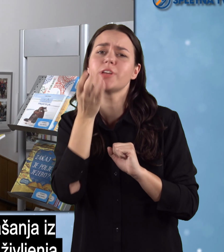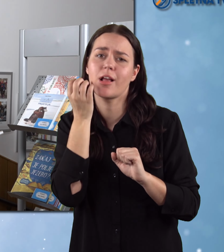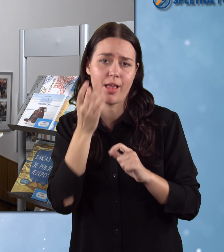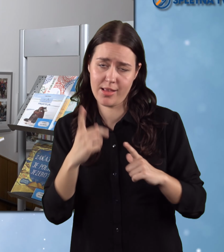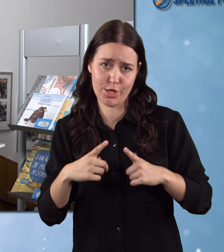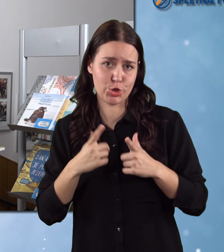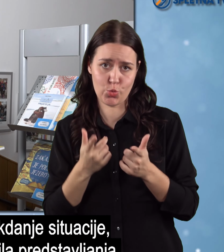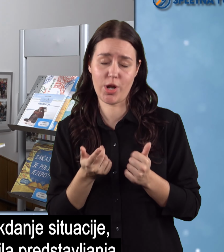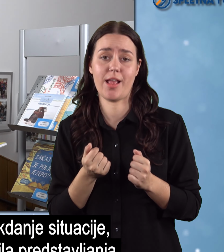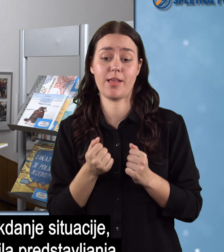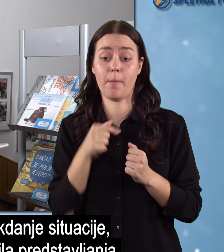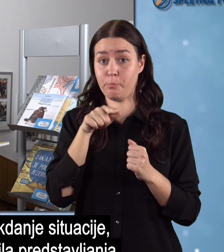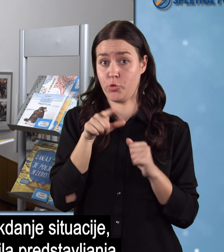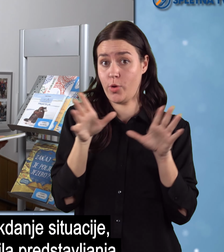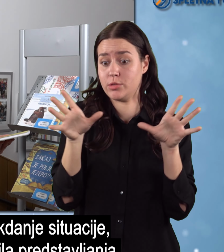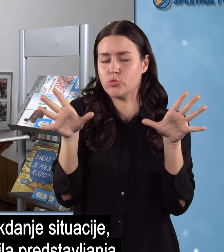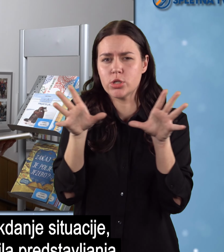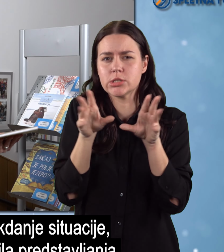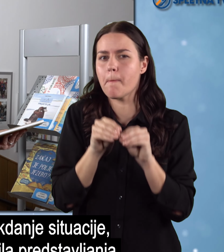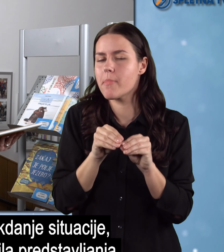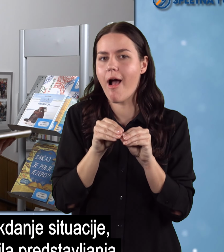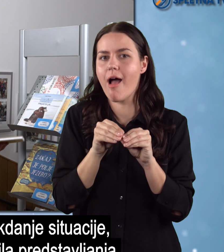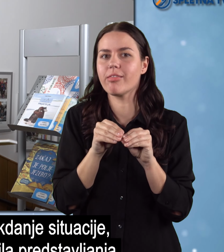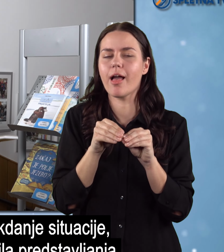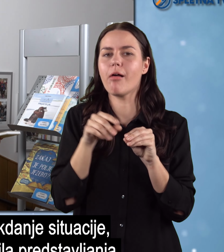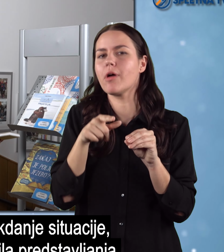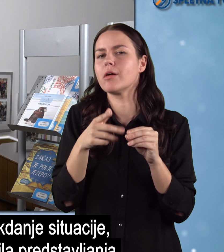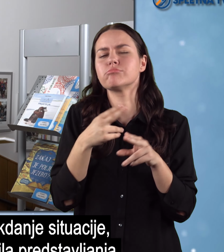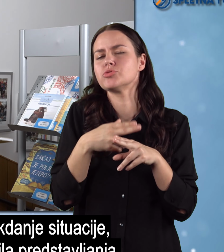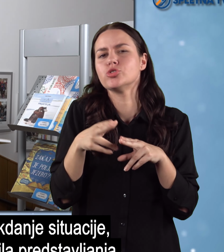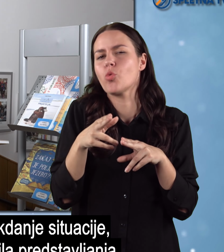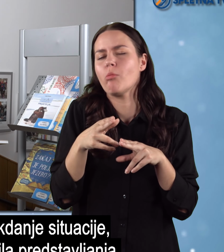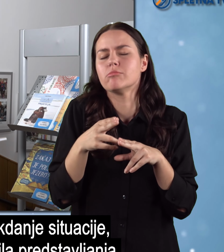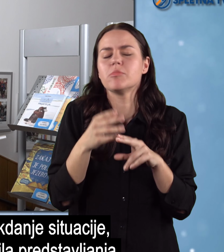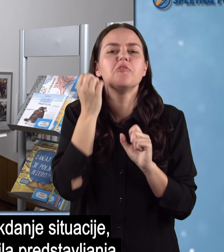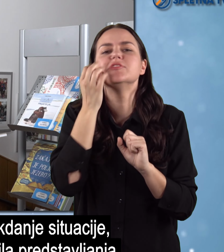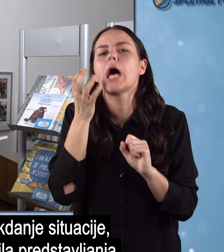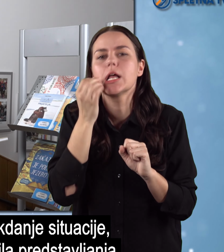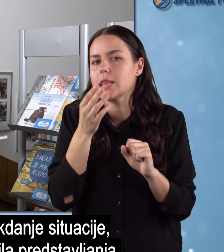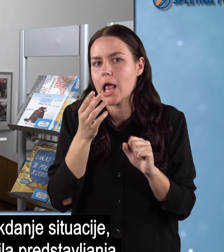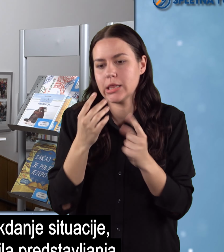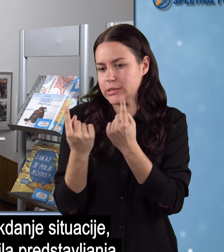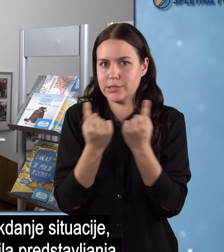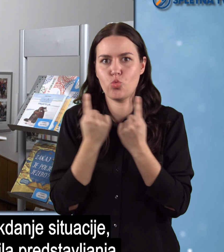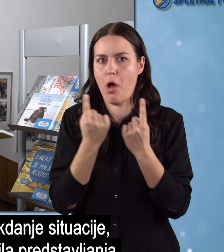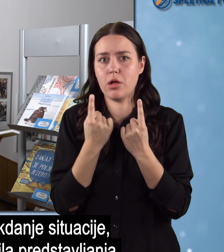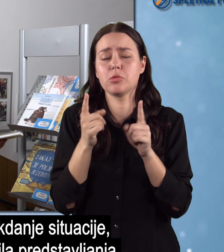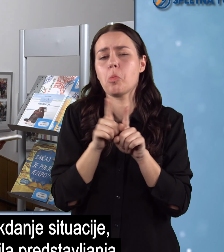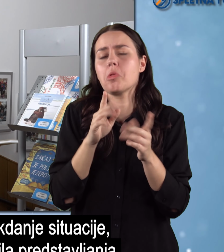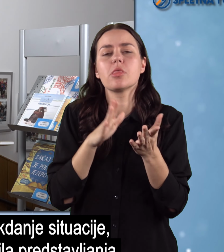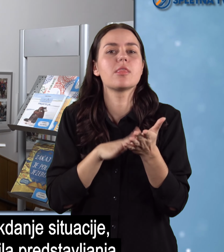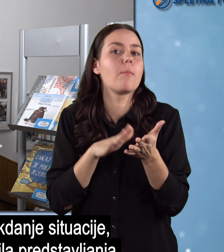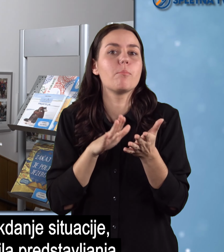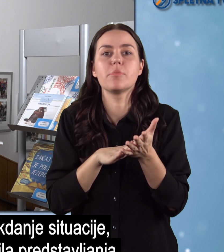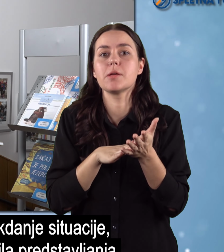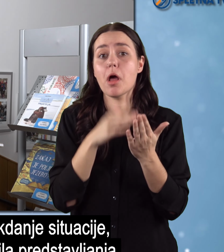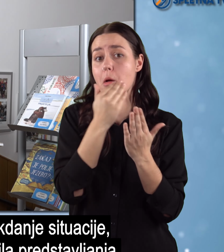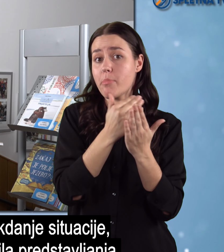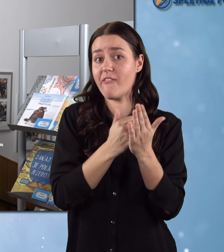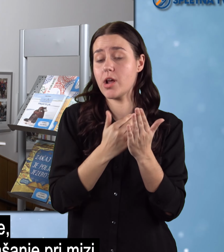življenja. Zbrane so take čisto vsakdanje situacije, kot je na primer